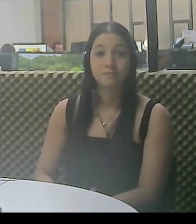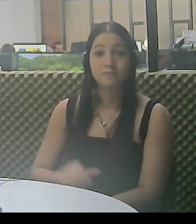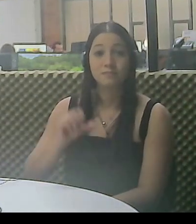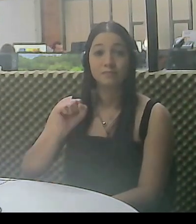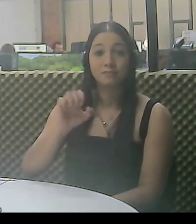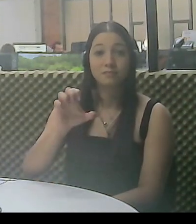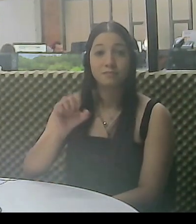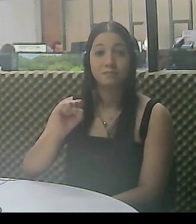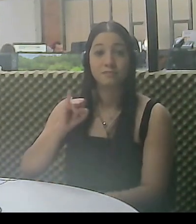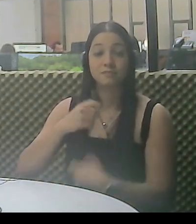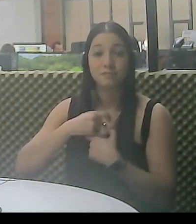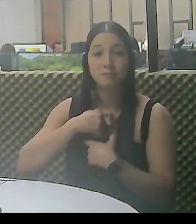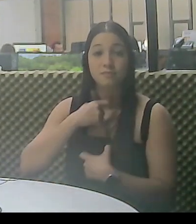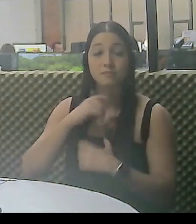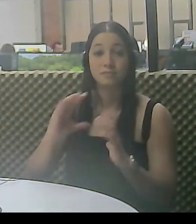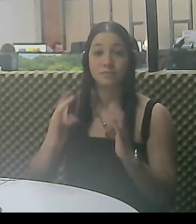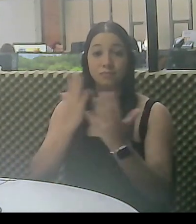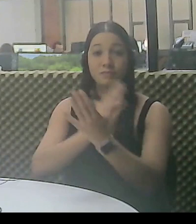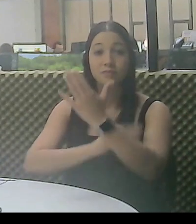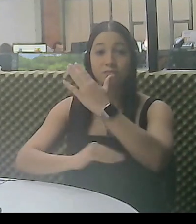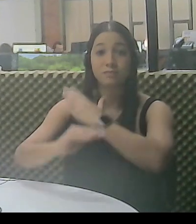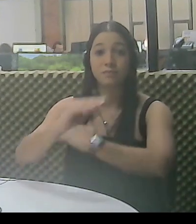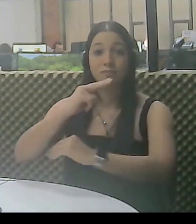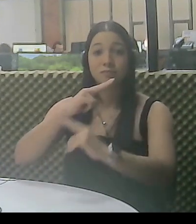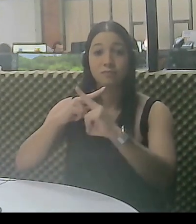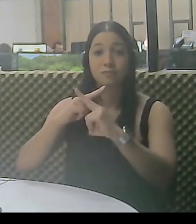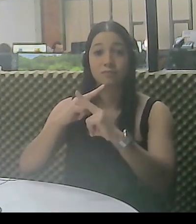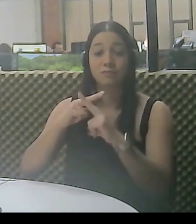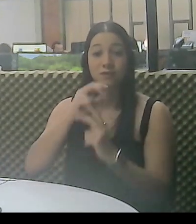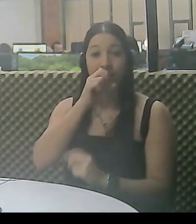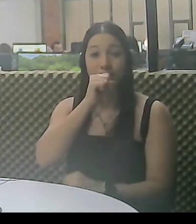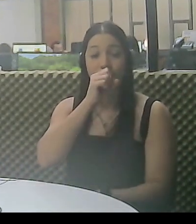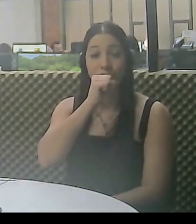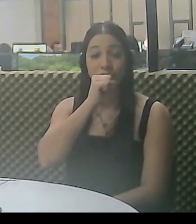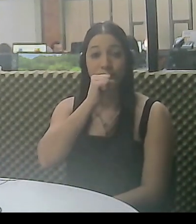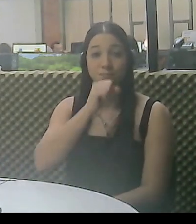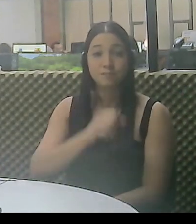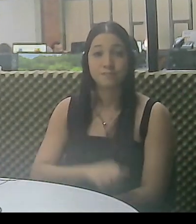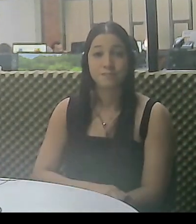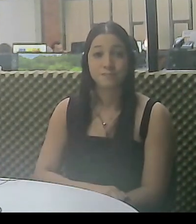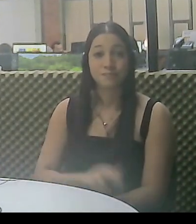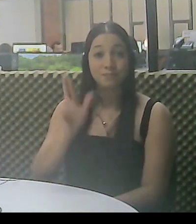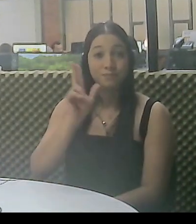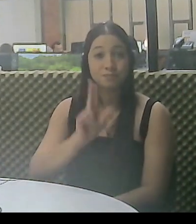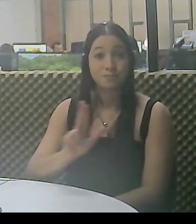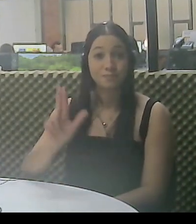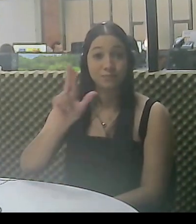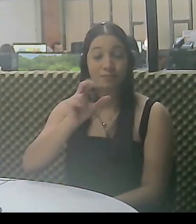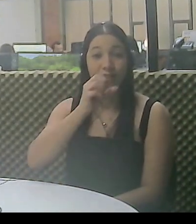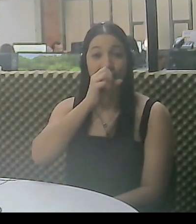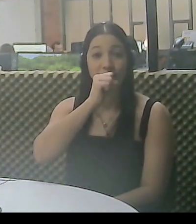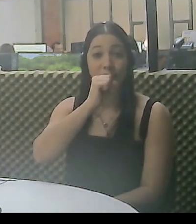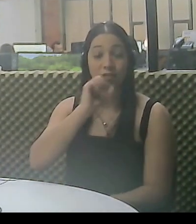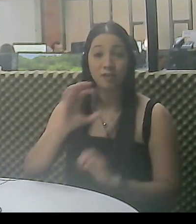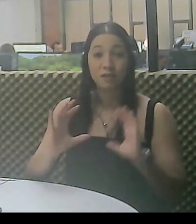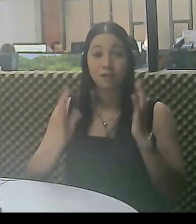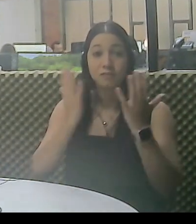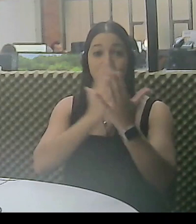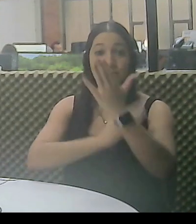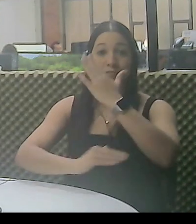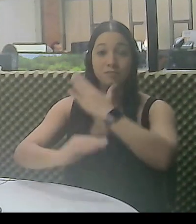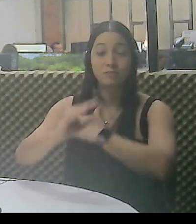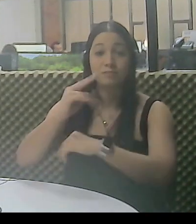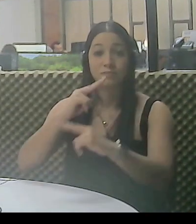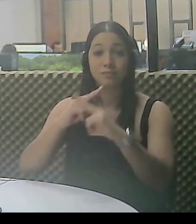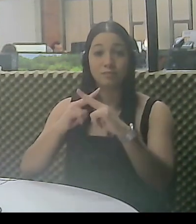SESI Gravatá sedia Festival Paralímpico Loterias Caixa neste sábado. Uberlândia recebe neste sábado o Festival Paralímpico